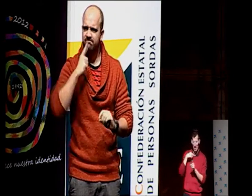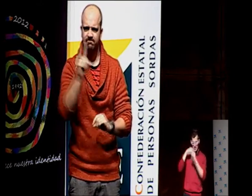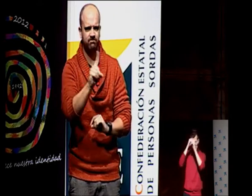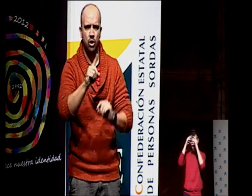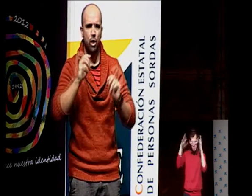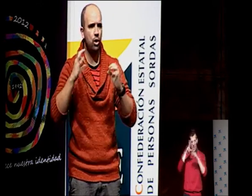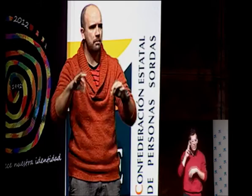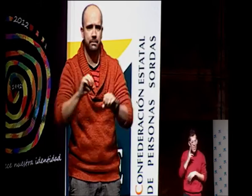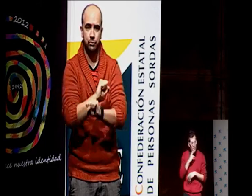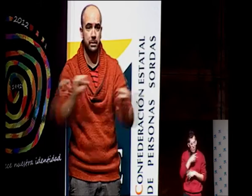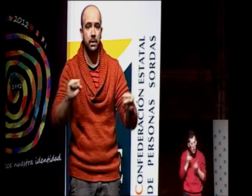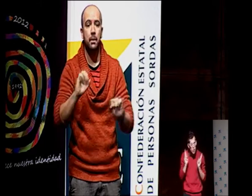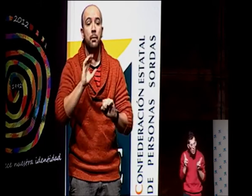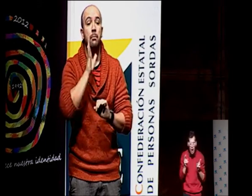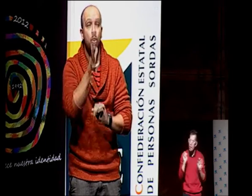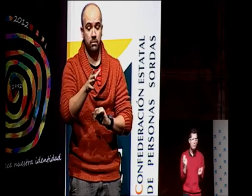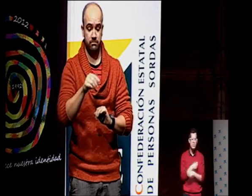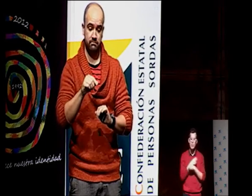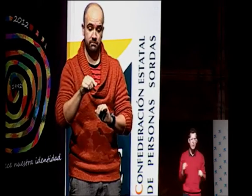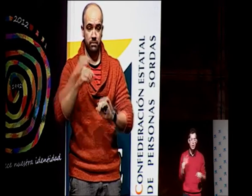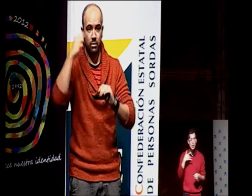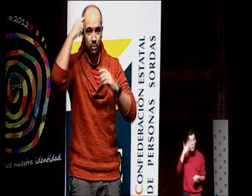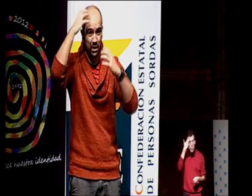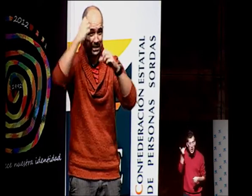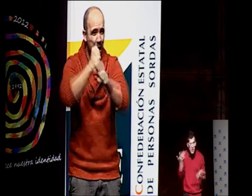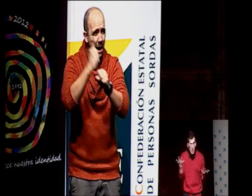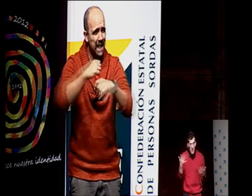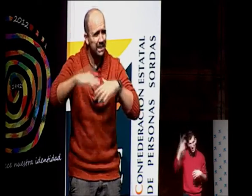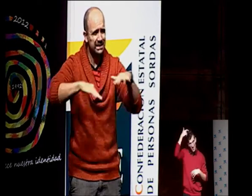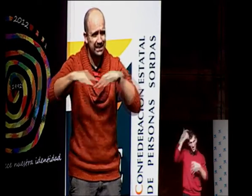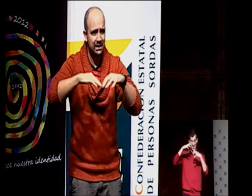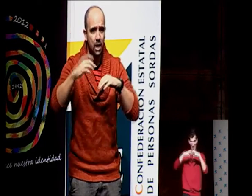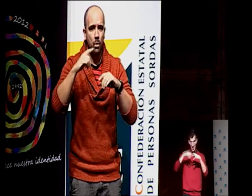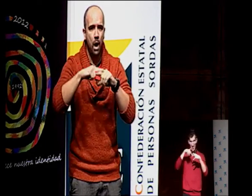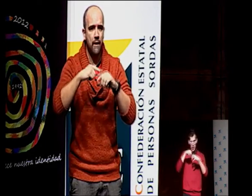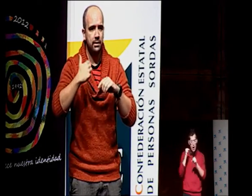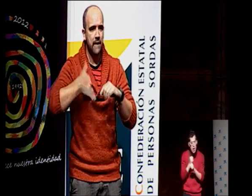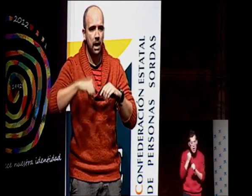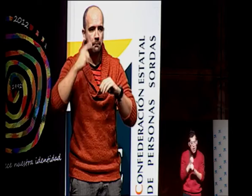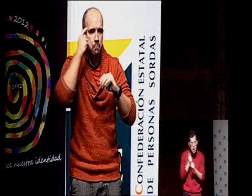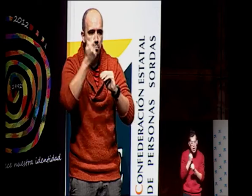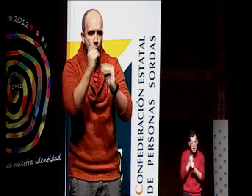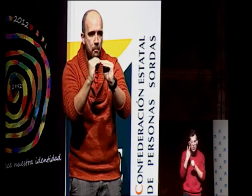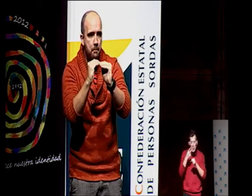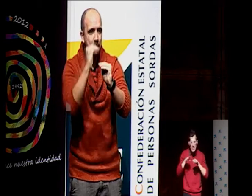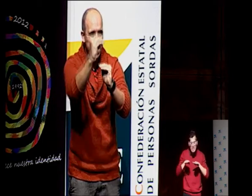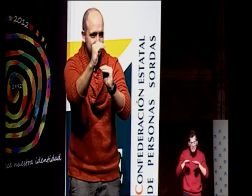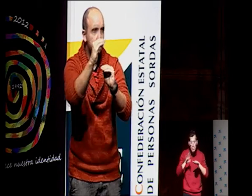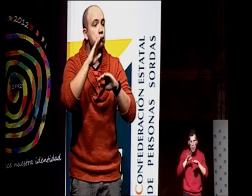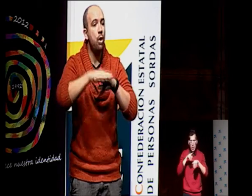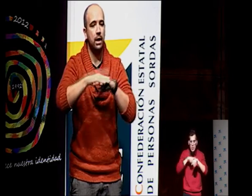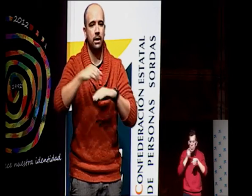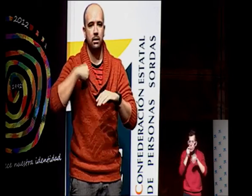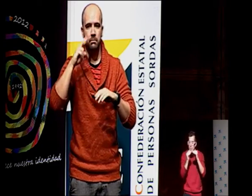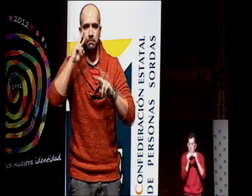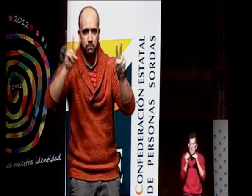consideraba normal o no normal y que era muy difícil considerar a las personas sordas dentro de esos parámetros de normalidad pero yo no